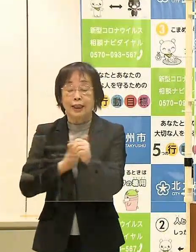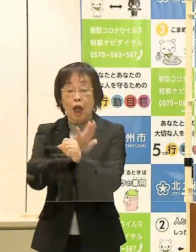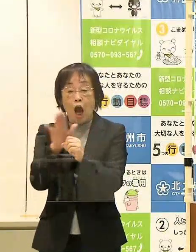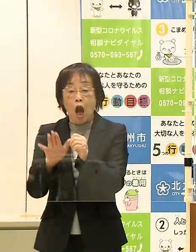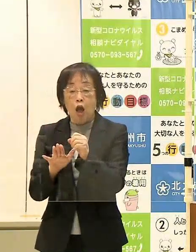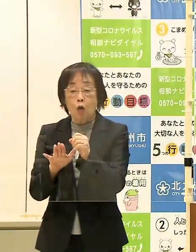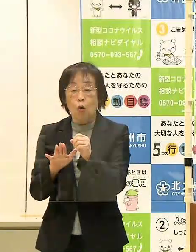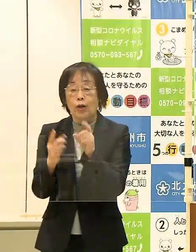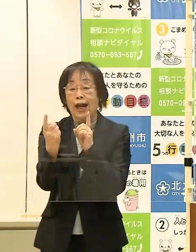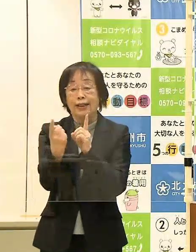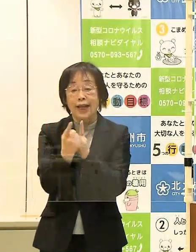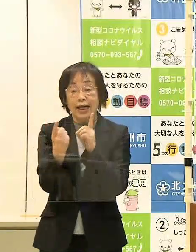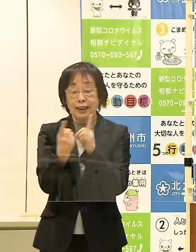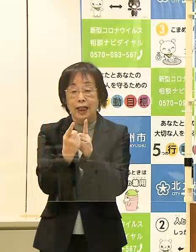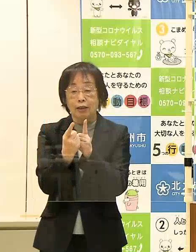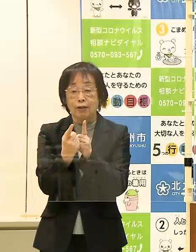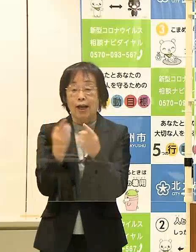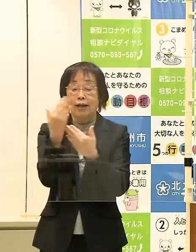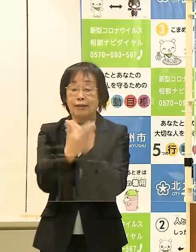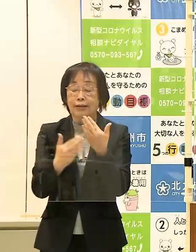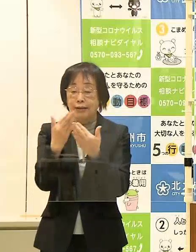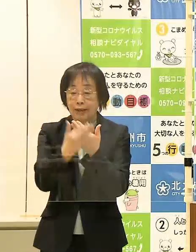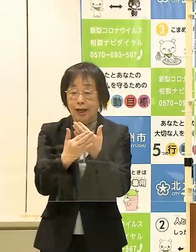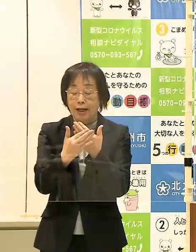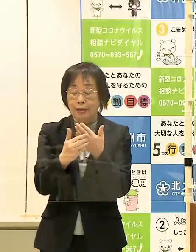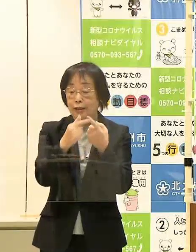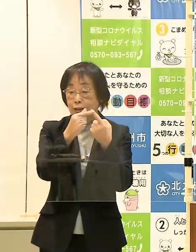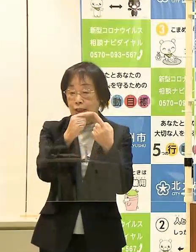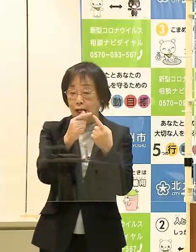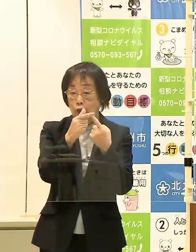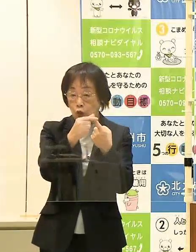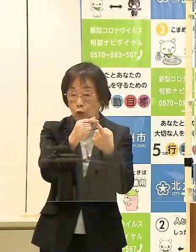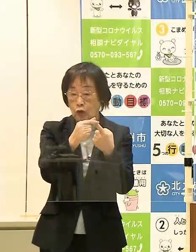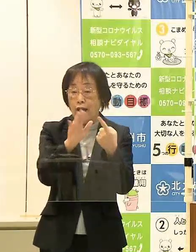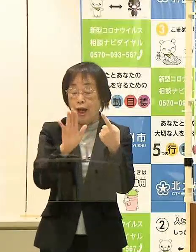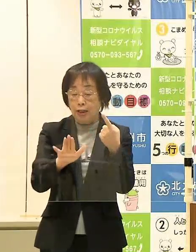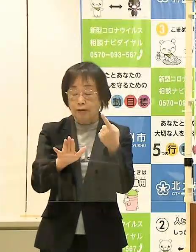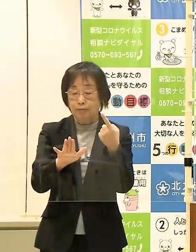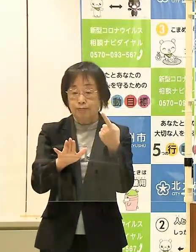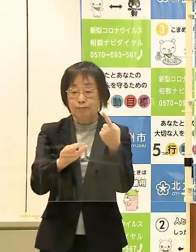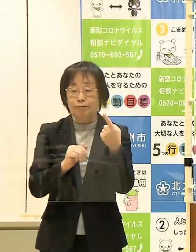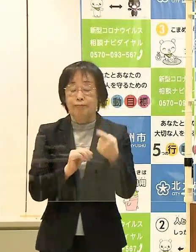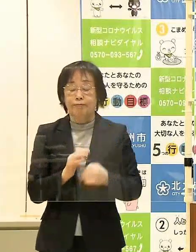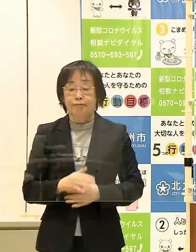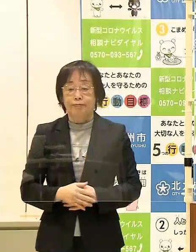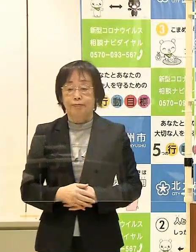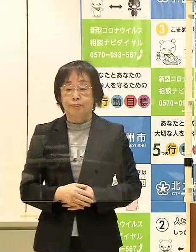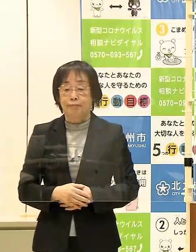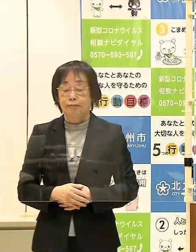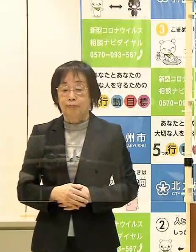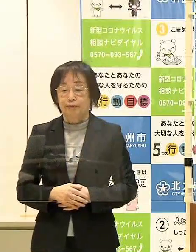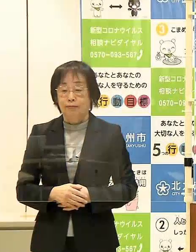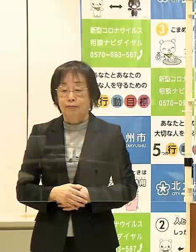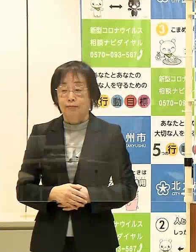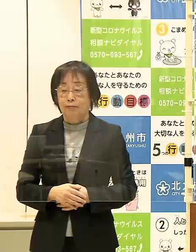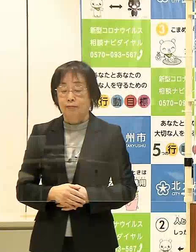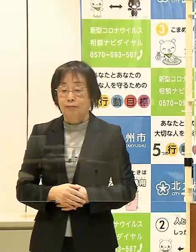重要な柱でございますのでそこでさらに補強するということで